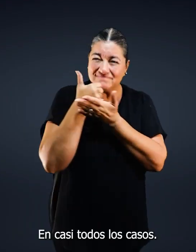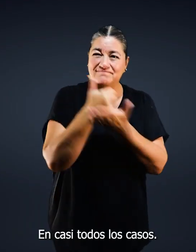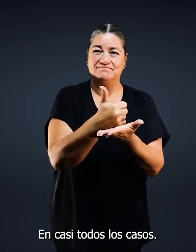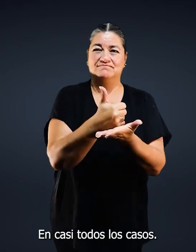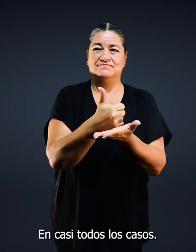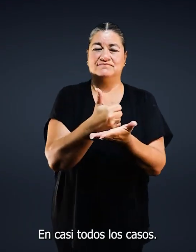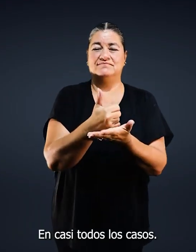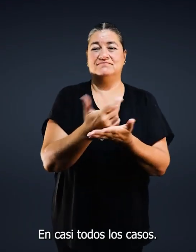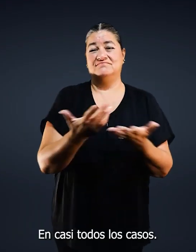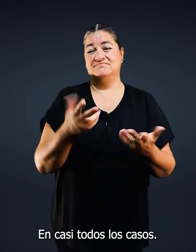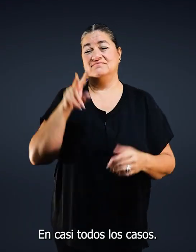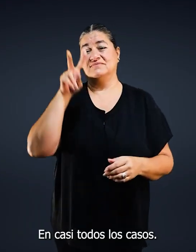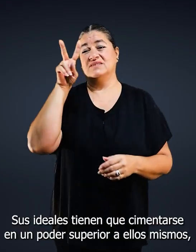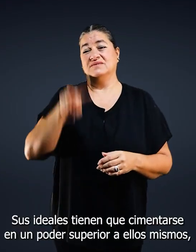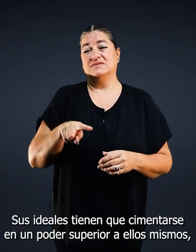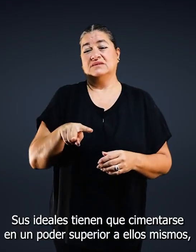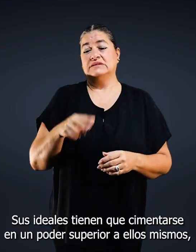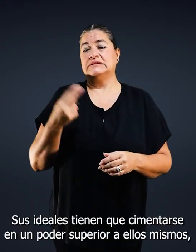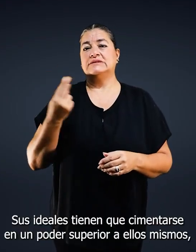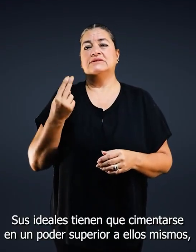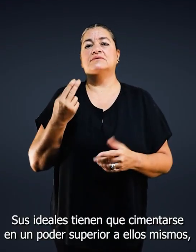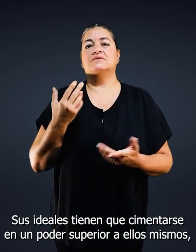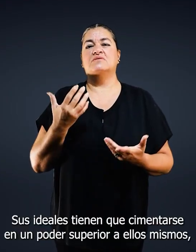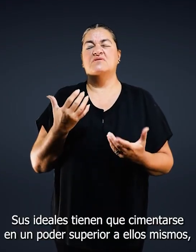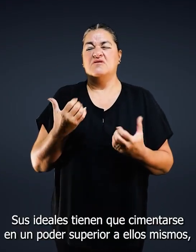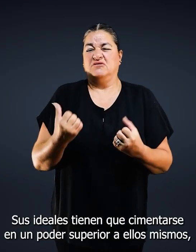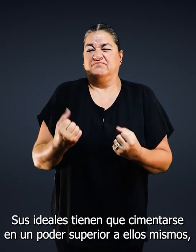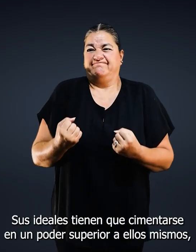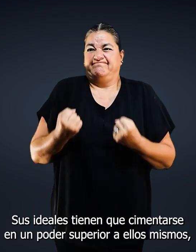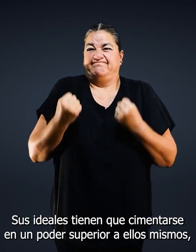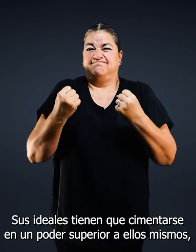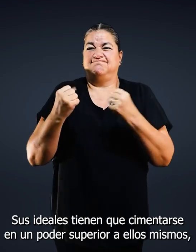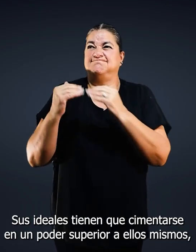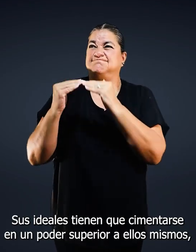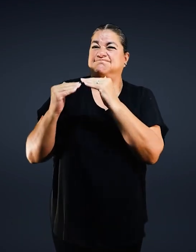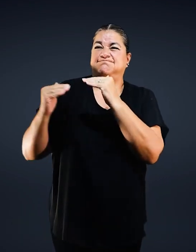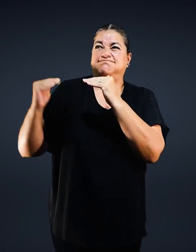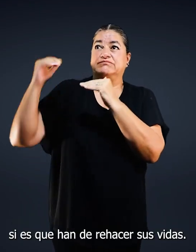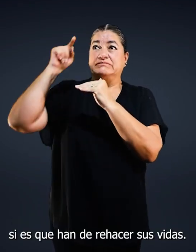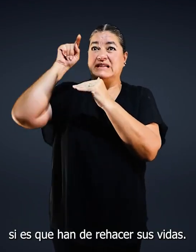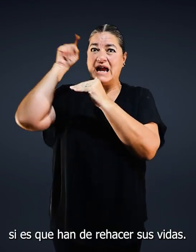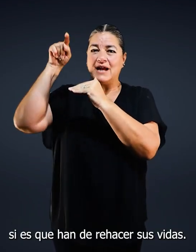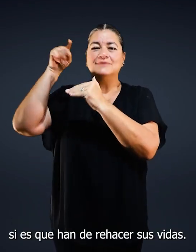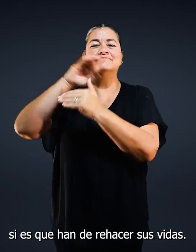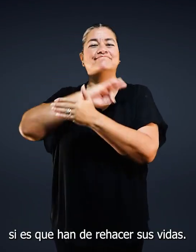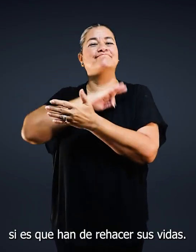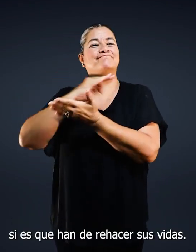En casi todos los casos, sus ideales tienen que cimentarse en un poder superior a ellos mismos, si es que han de rehacer sus